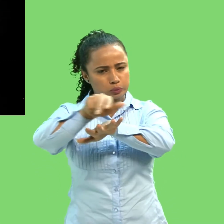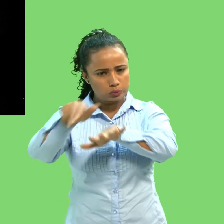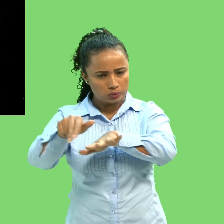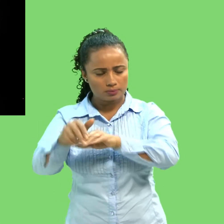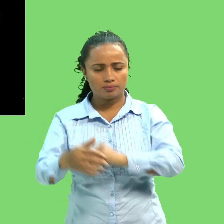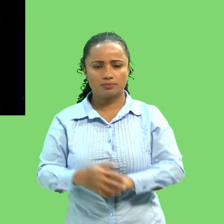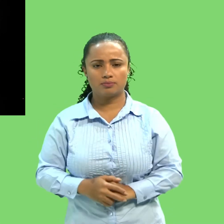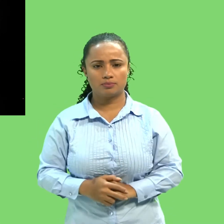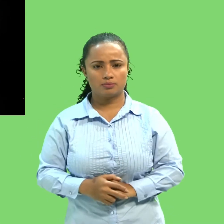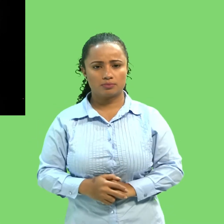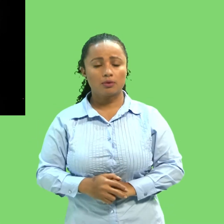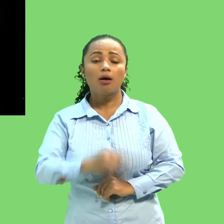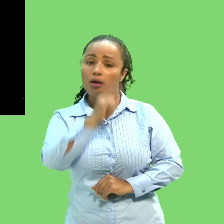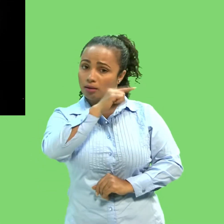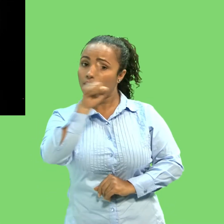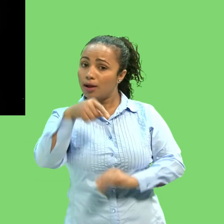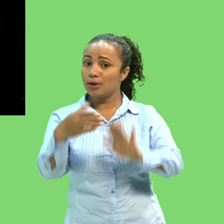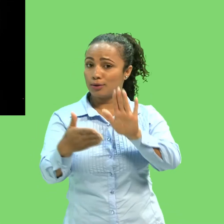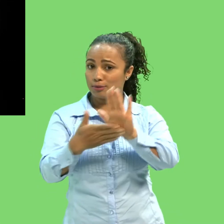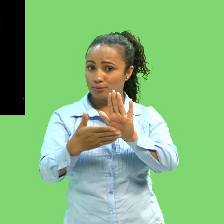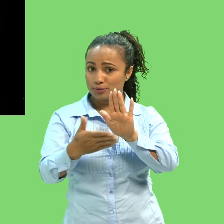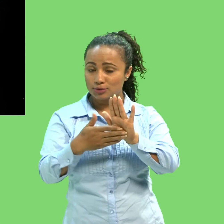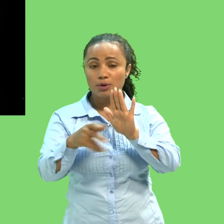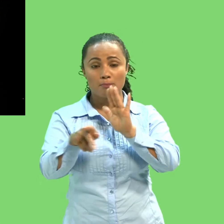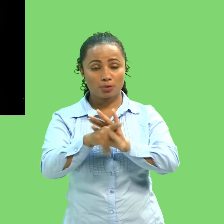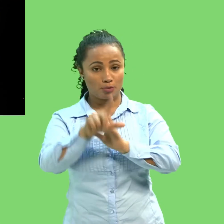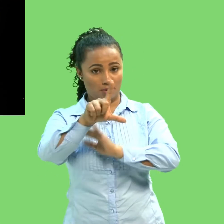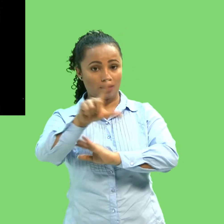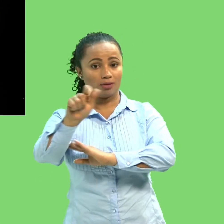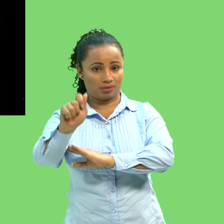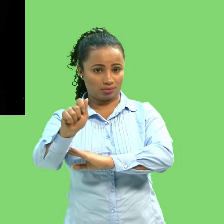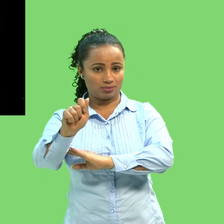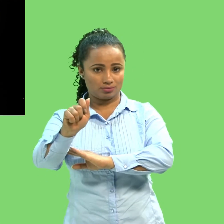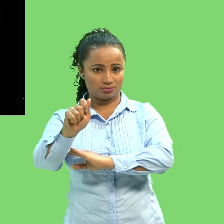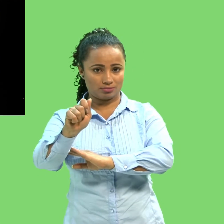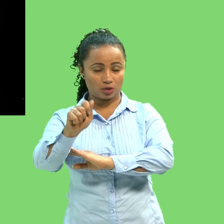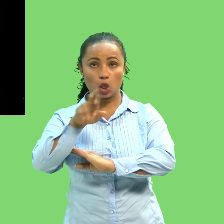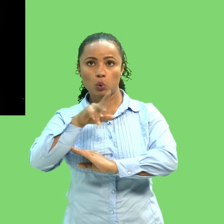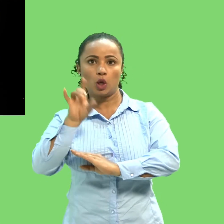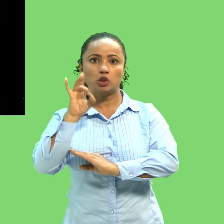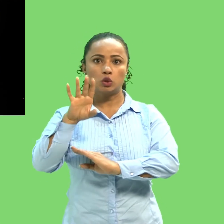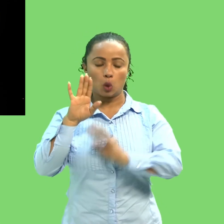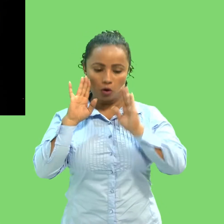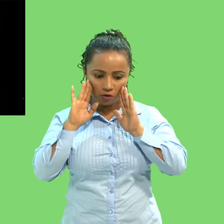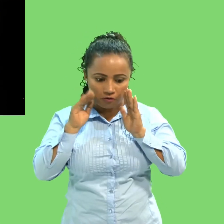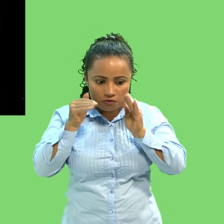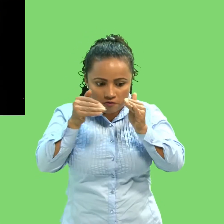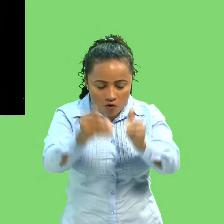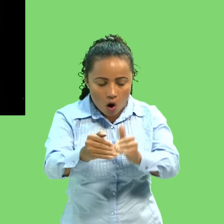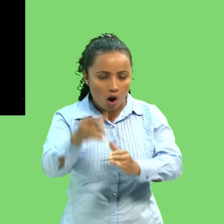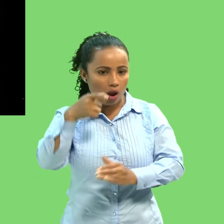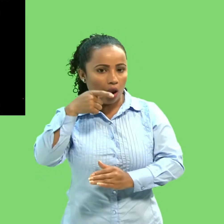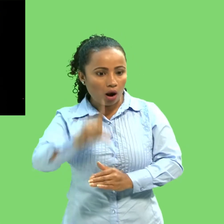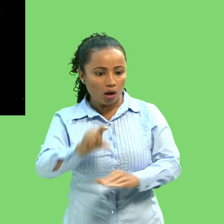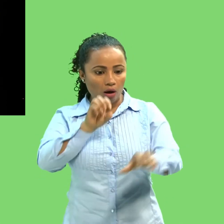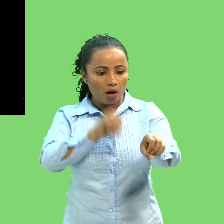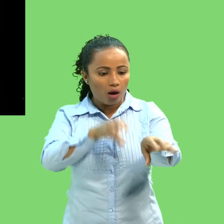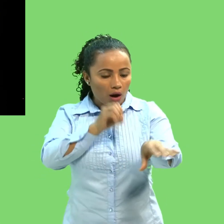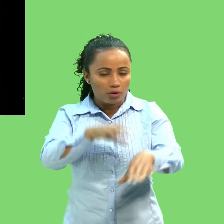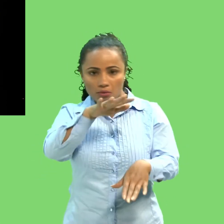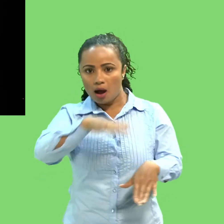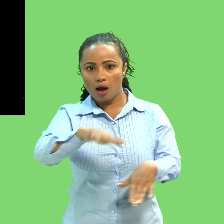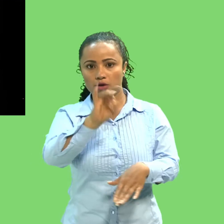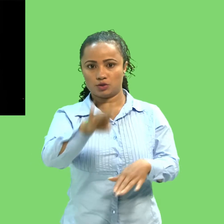Essa aqui é uma das propostas também da linguística aplicada, né? Não é somente ficar no ensino de língua e também passar a